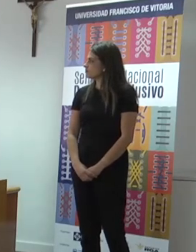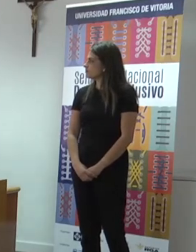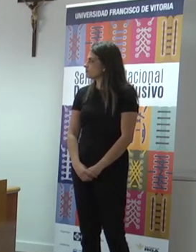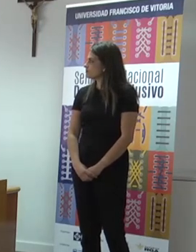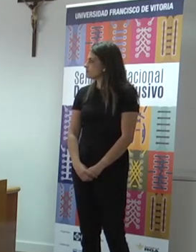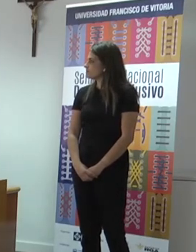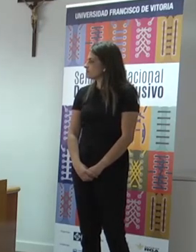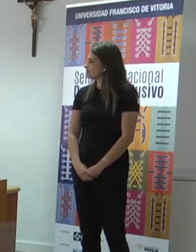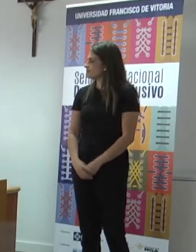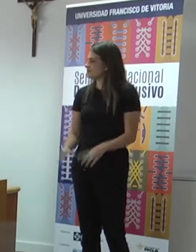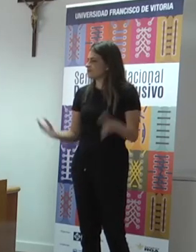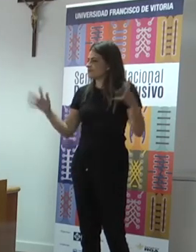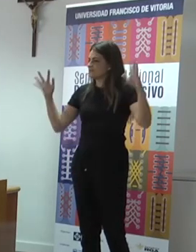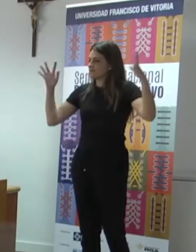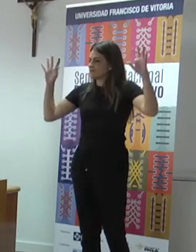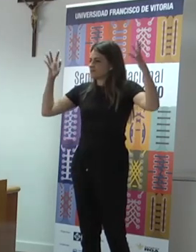Muy bien.